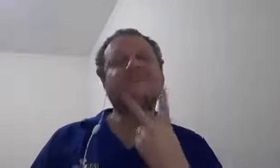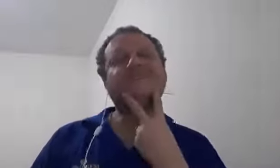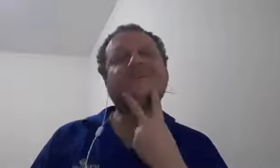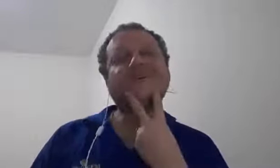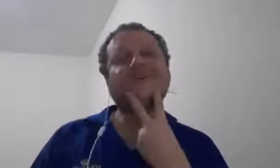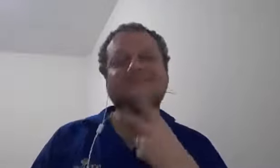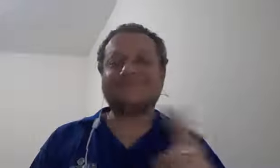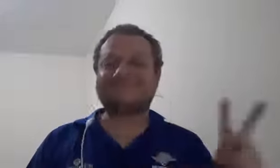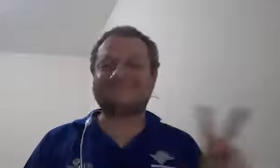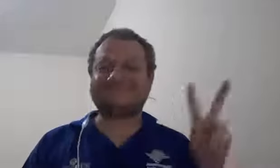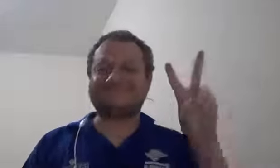Vergueiro.